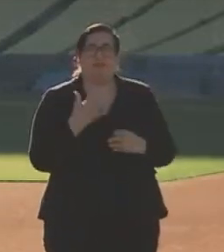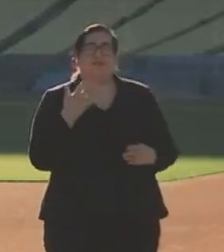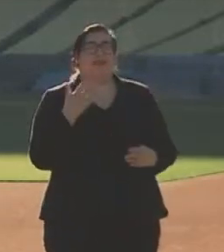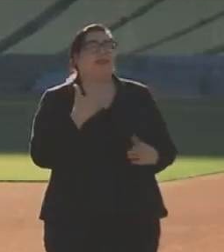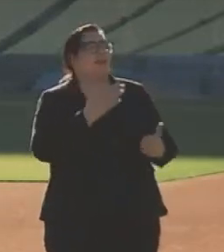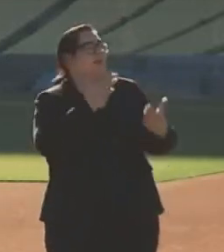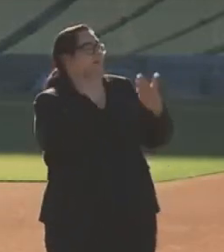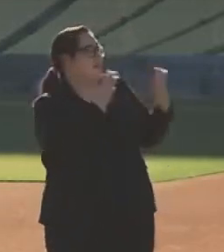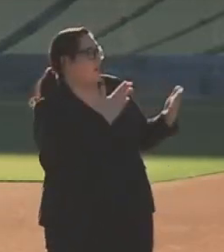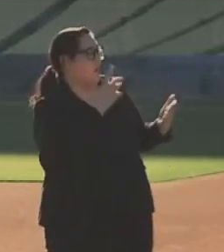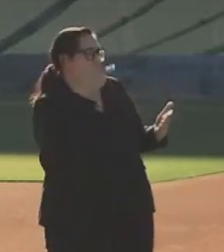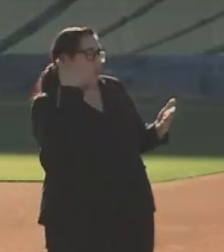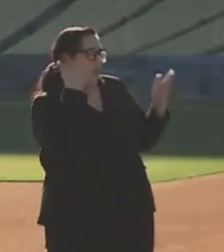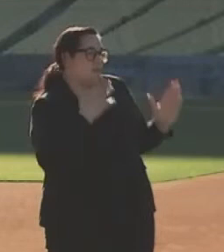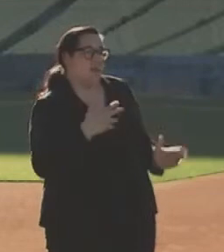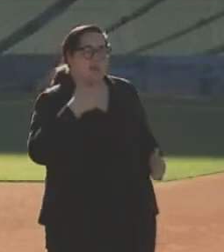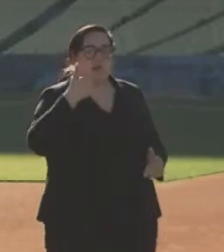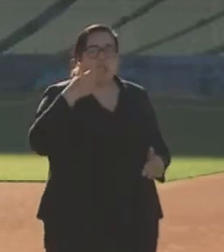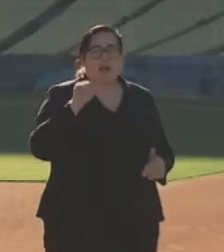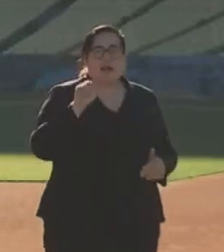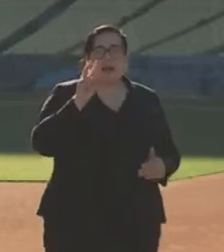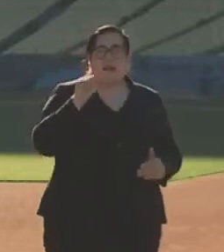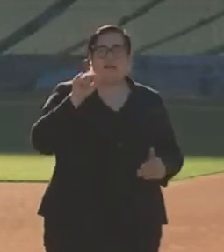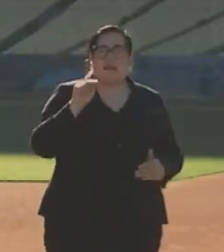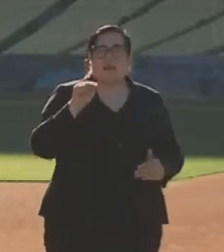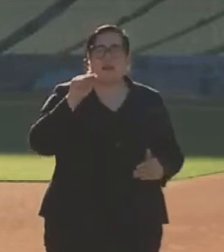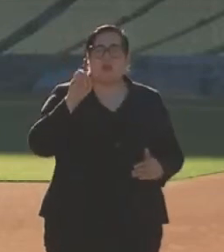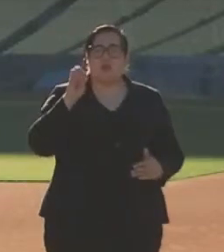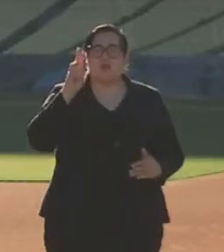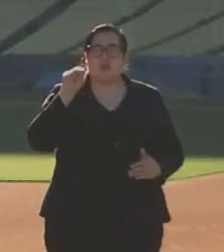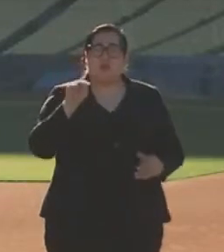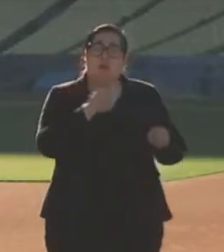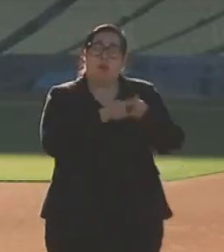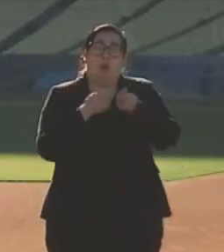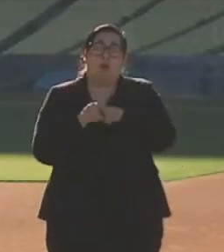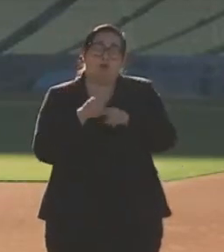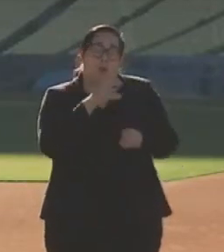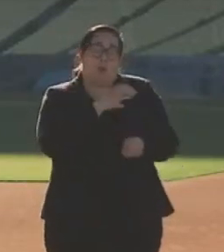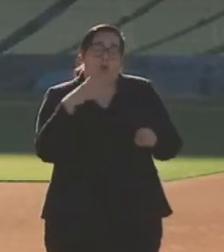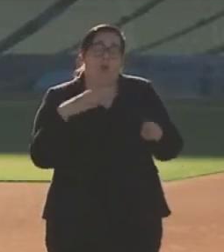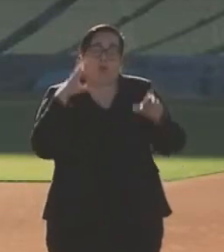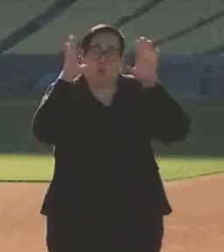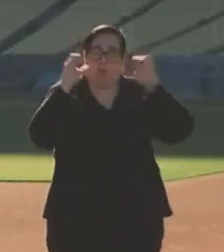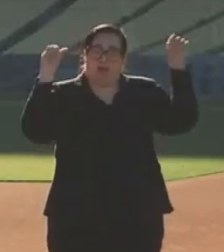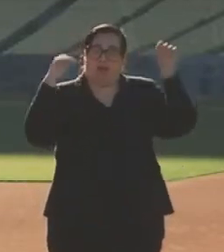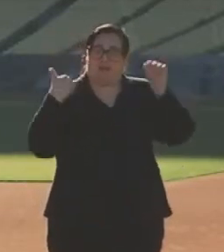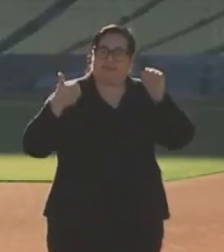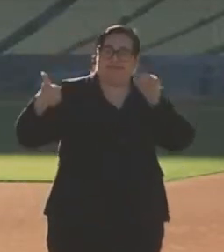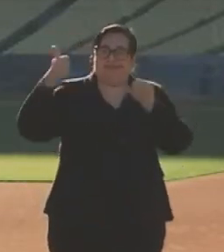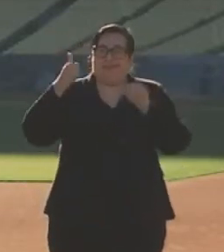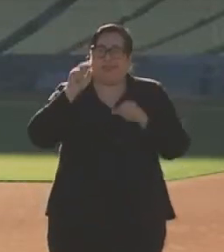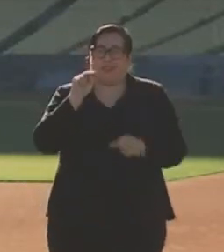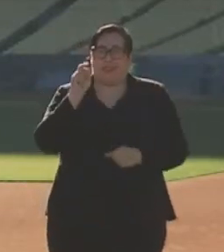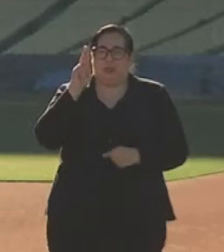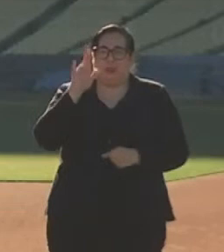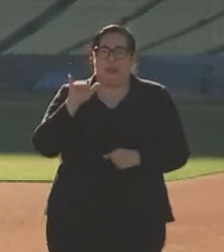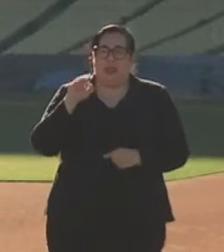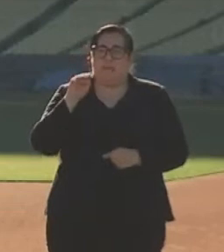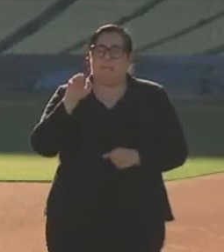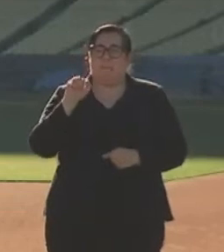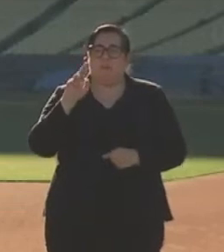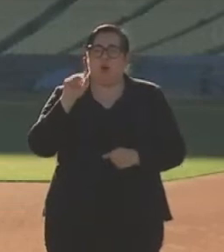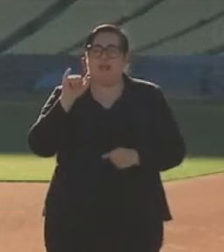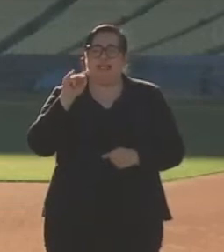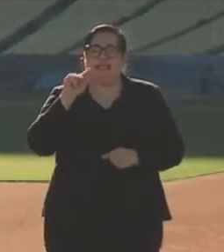la presidenta del consejo municipal, Nuri Martinez, la congresista, también